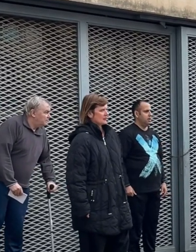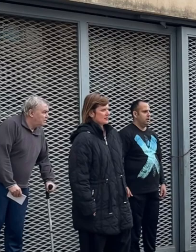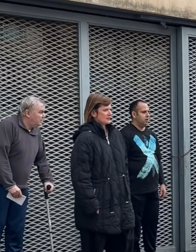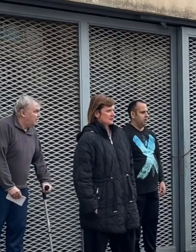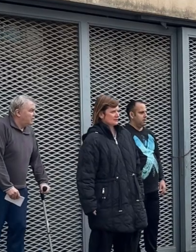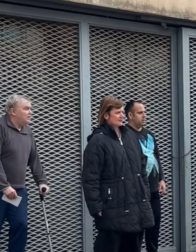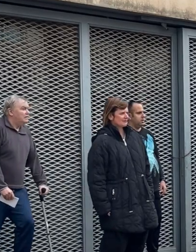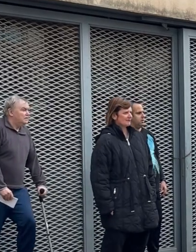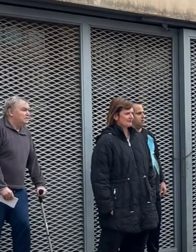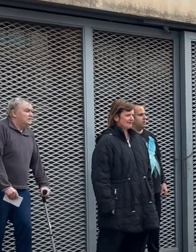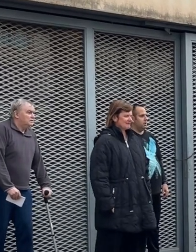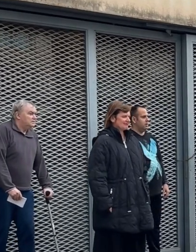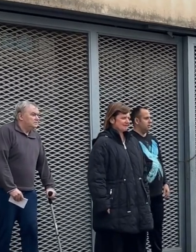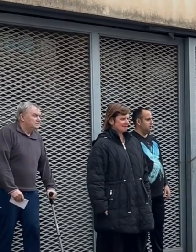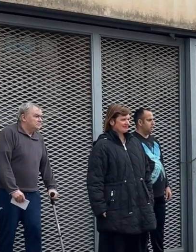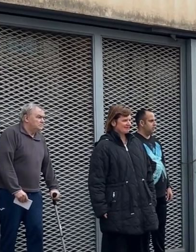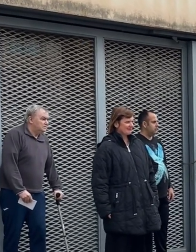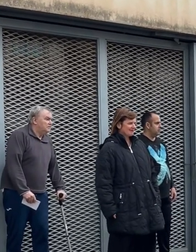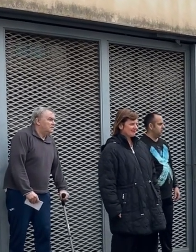también padecen mucho